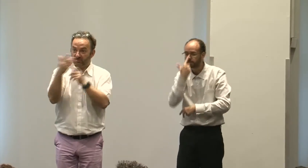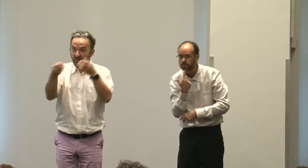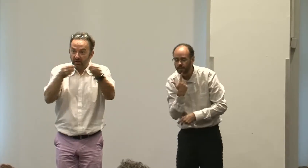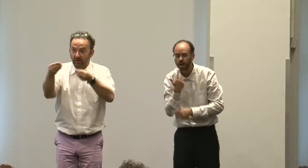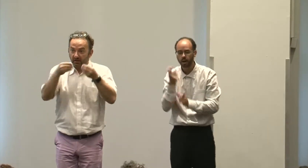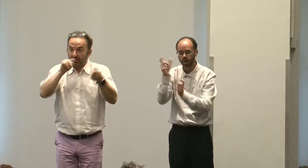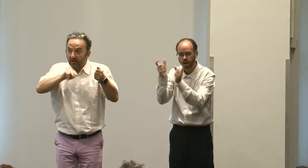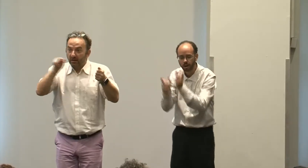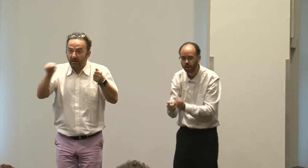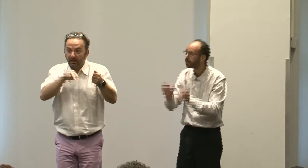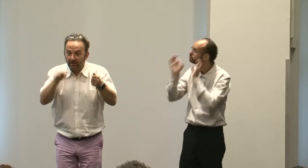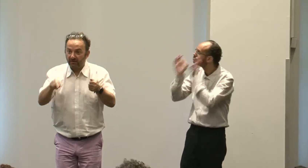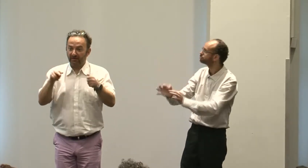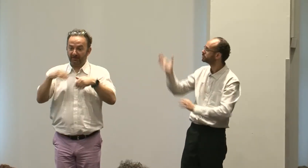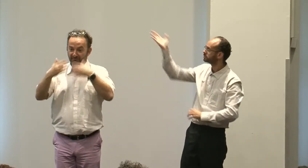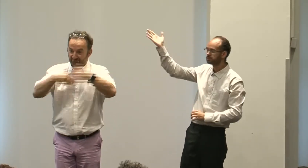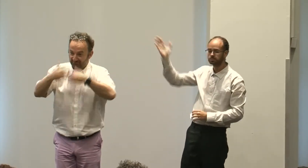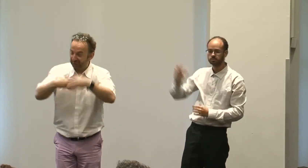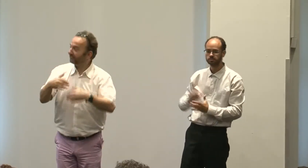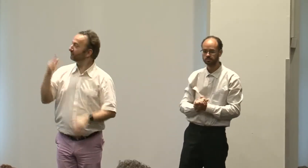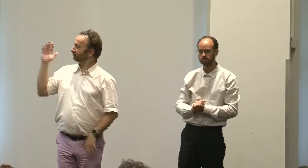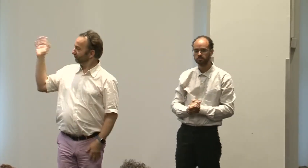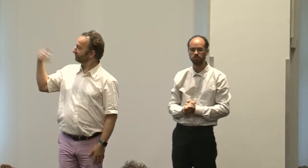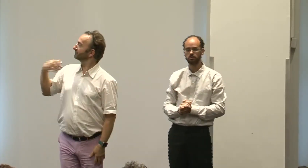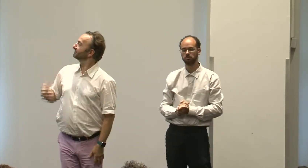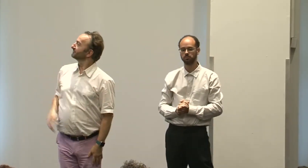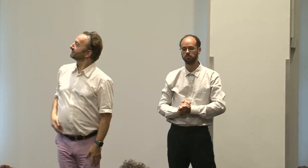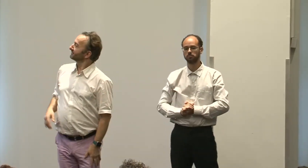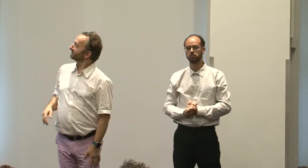de vaca, neném, flor,